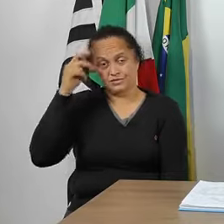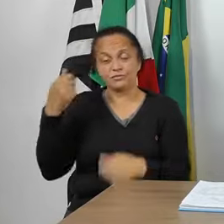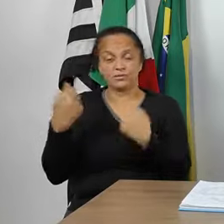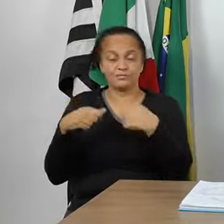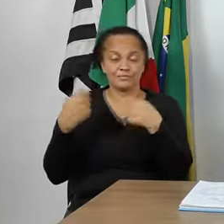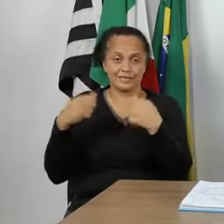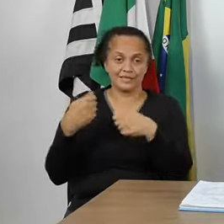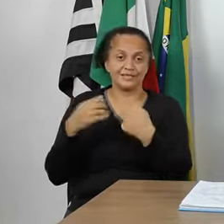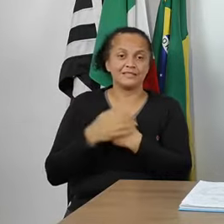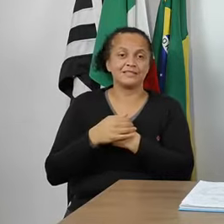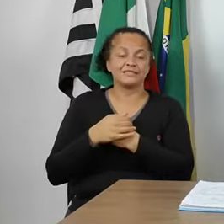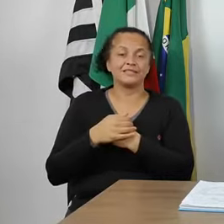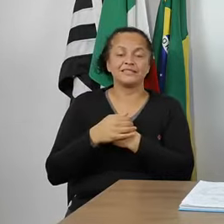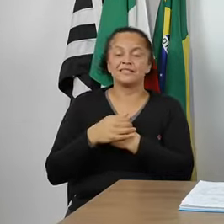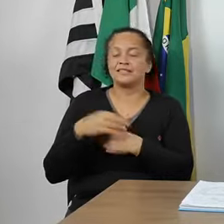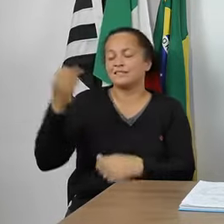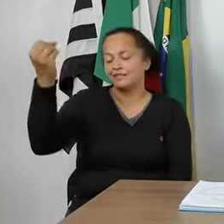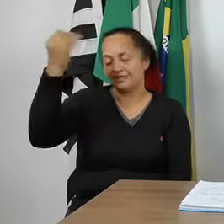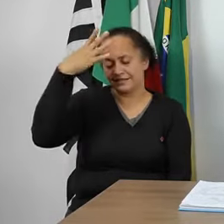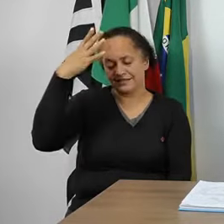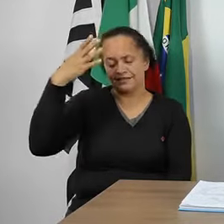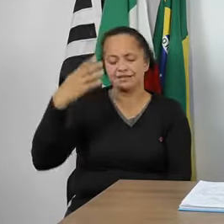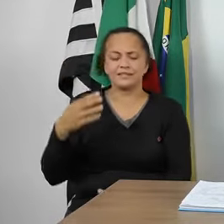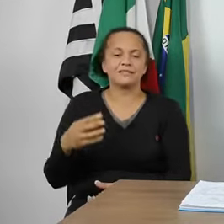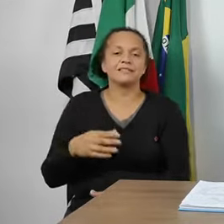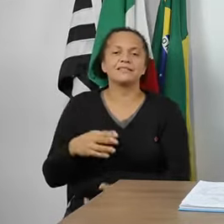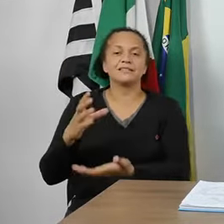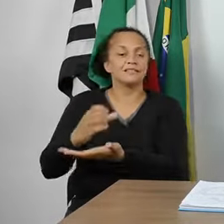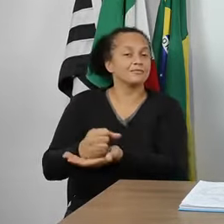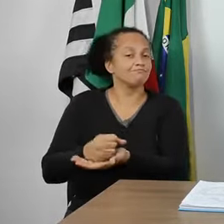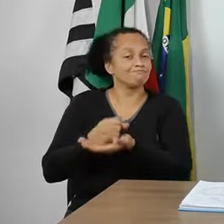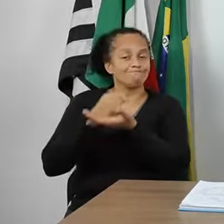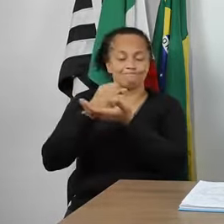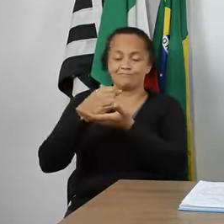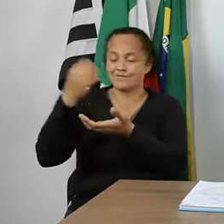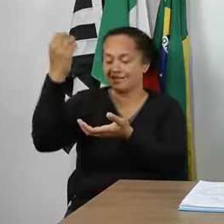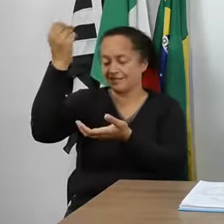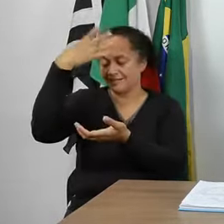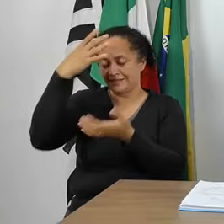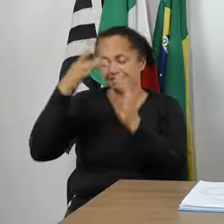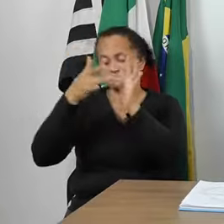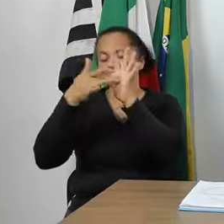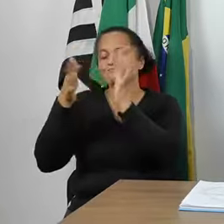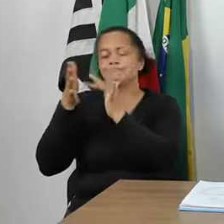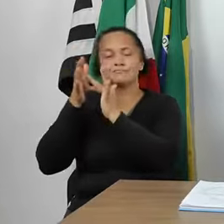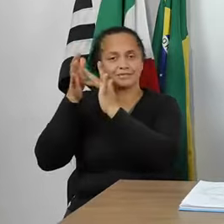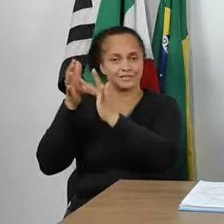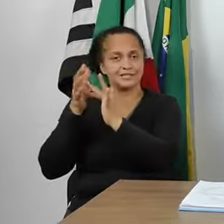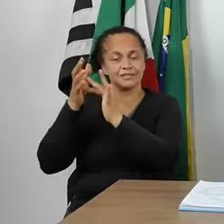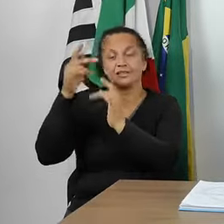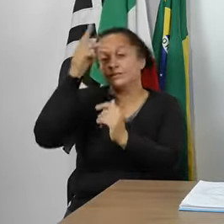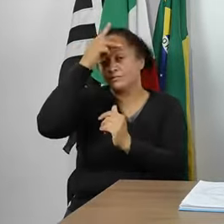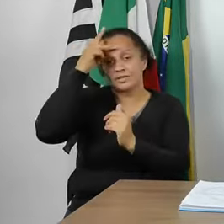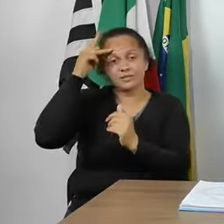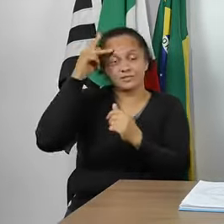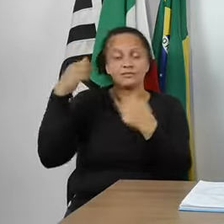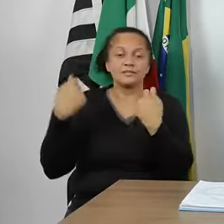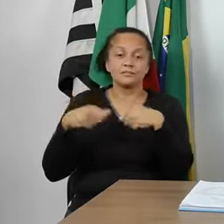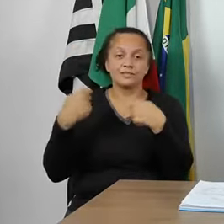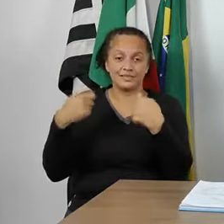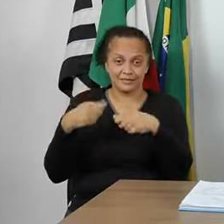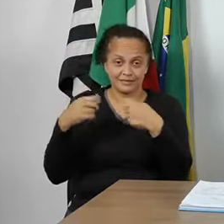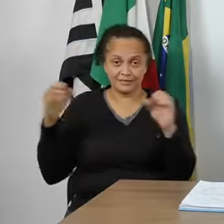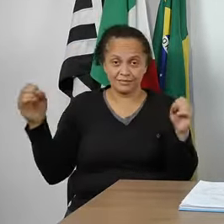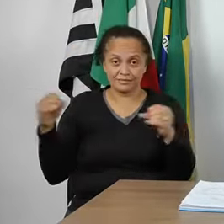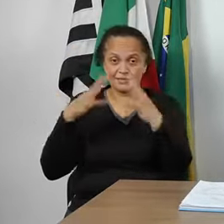graça salvadora, a graça redentora, a graça de Jesus. que ela precisa viver um milagre